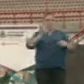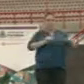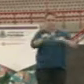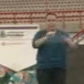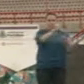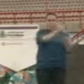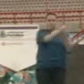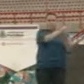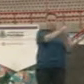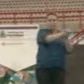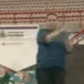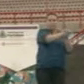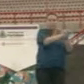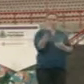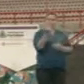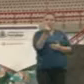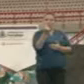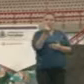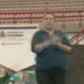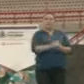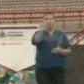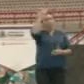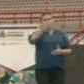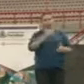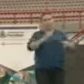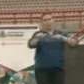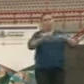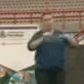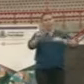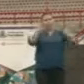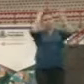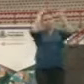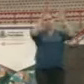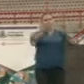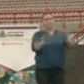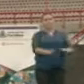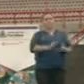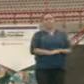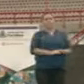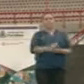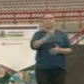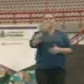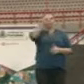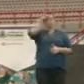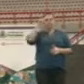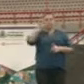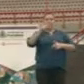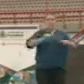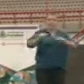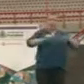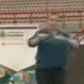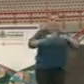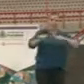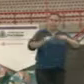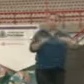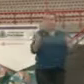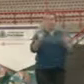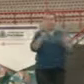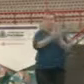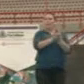acumula dinheiro, isso é a prova de que o trabalho dele está sendo abençoado. Mas a pessoa que trabalha e não consegue juntar dinheiro, é porque